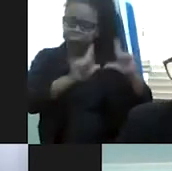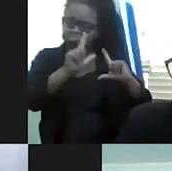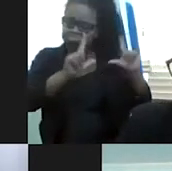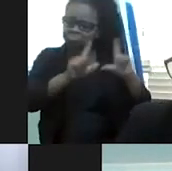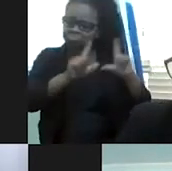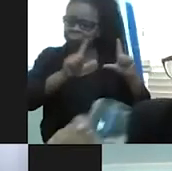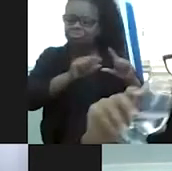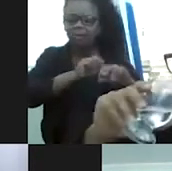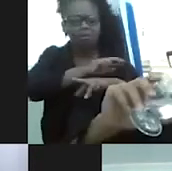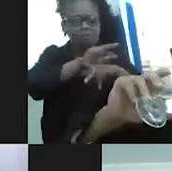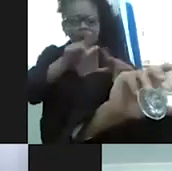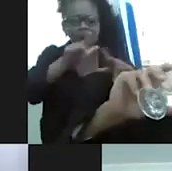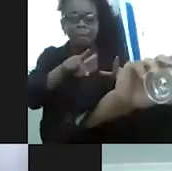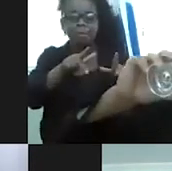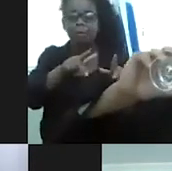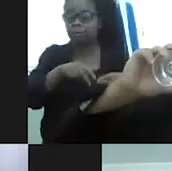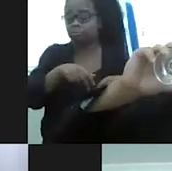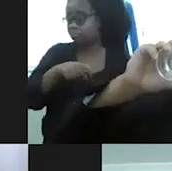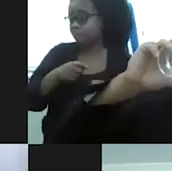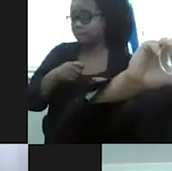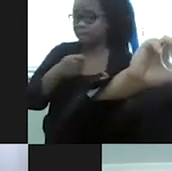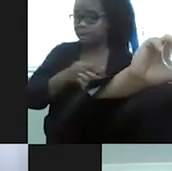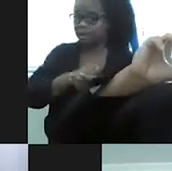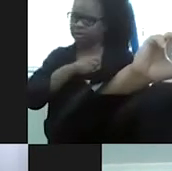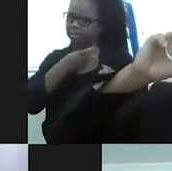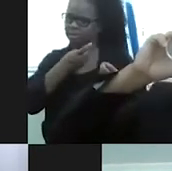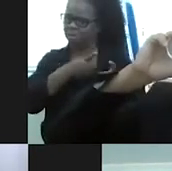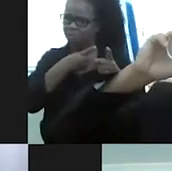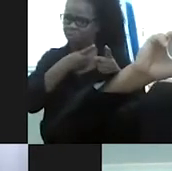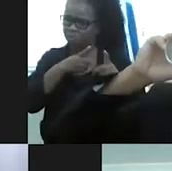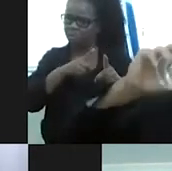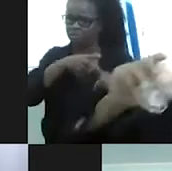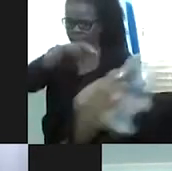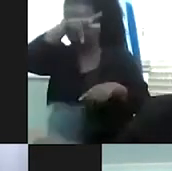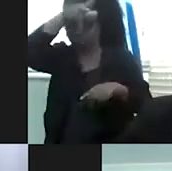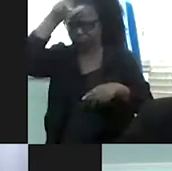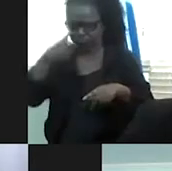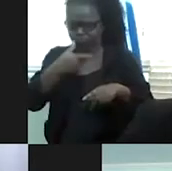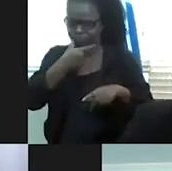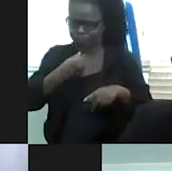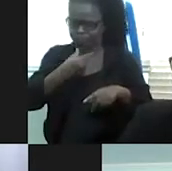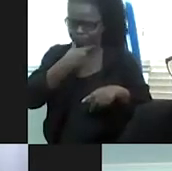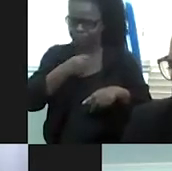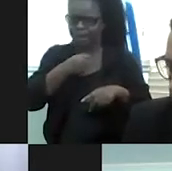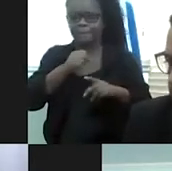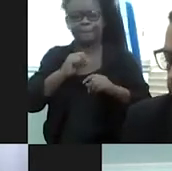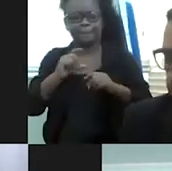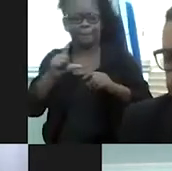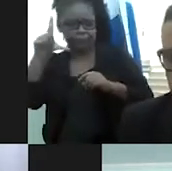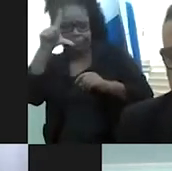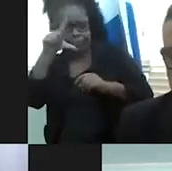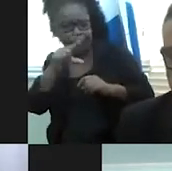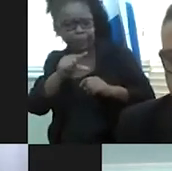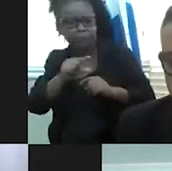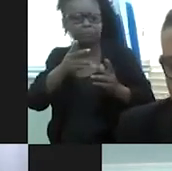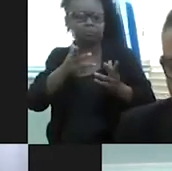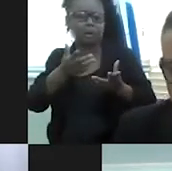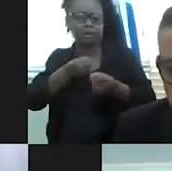tentar intimidar o nosso prefeito, né? Para poder... A quantidade que estavam